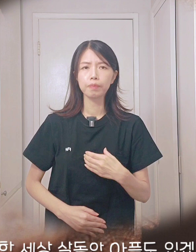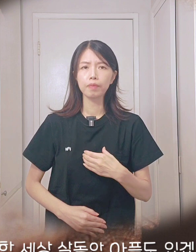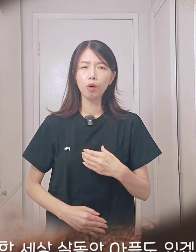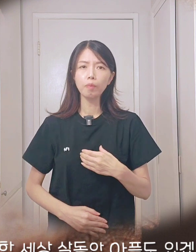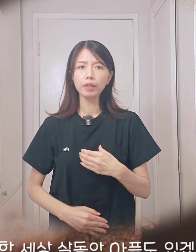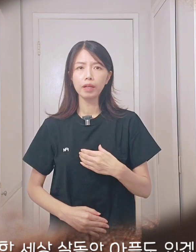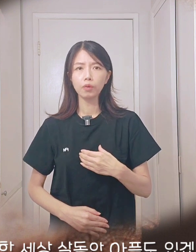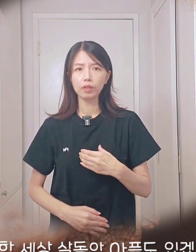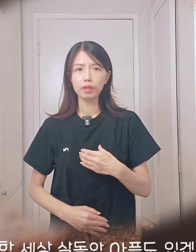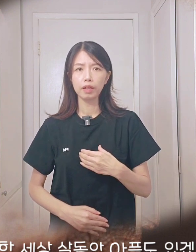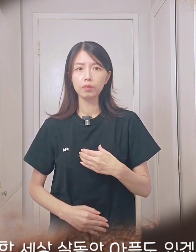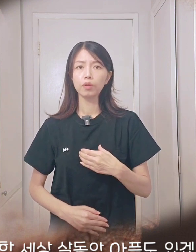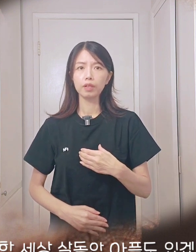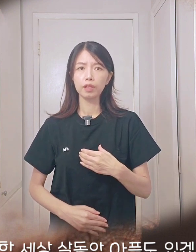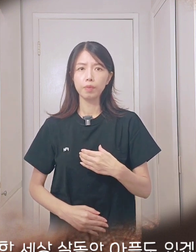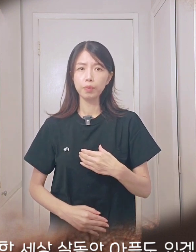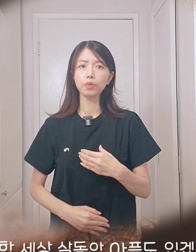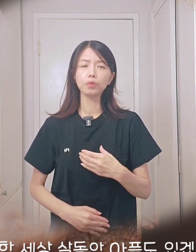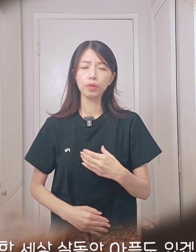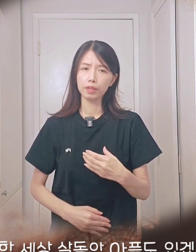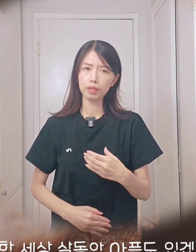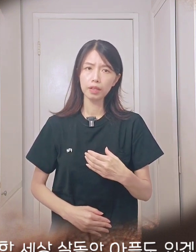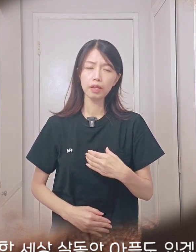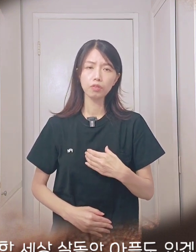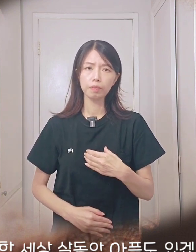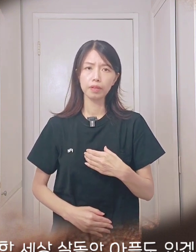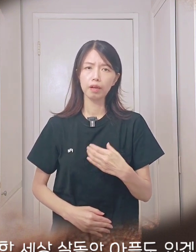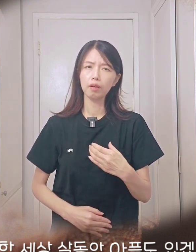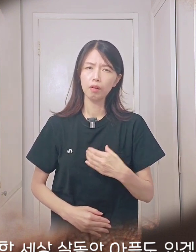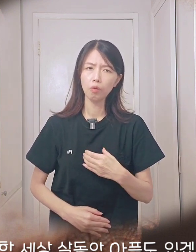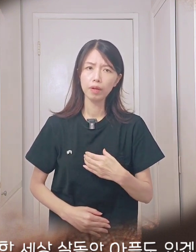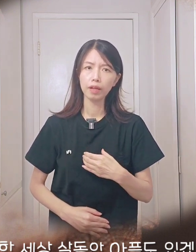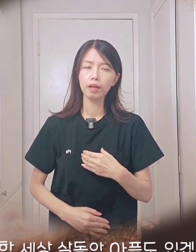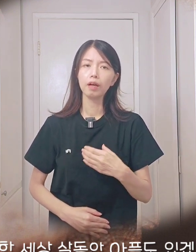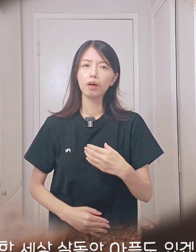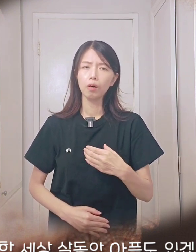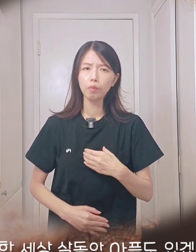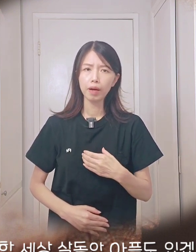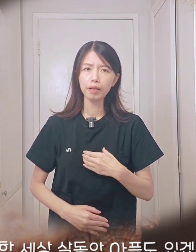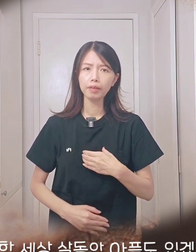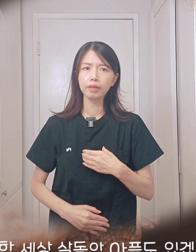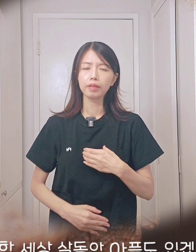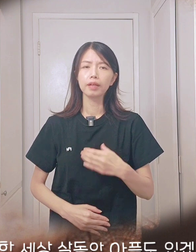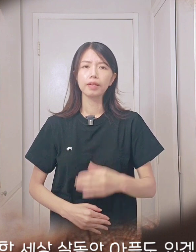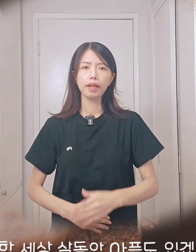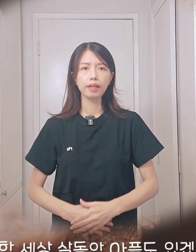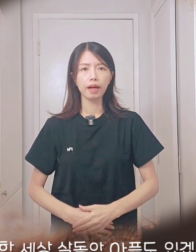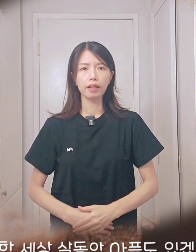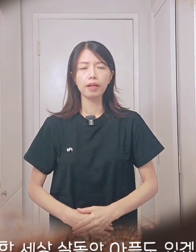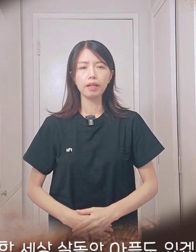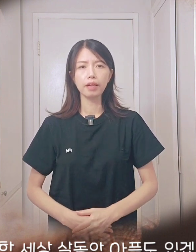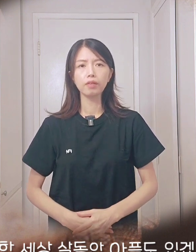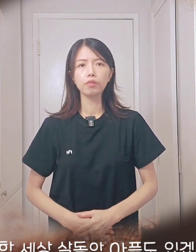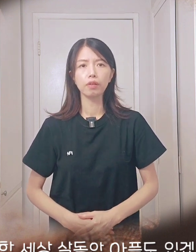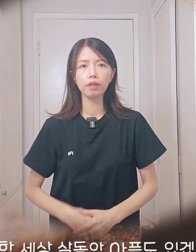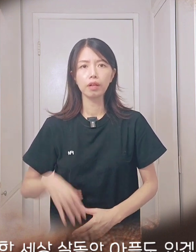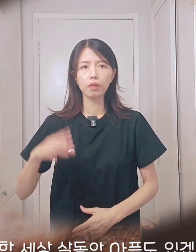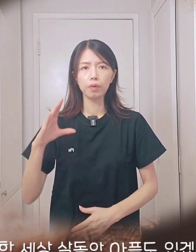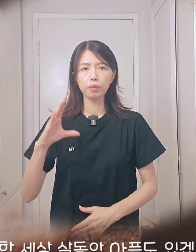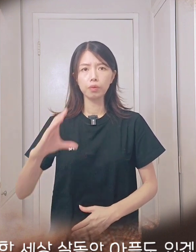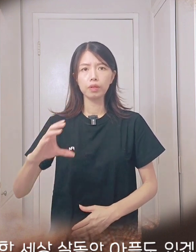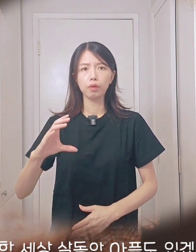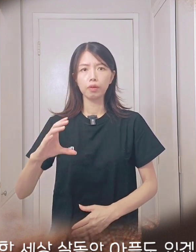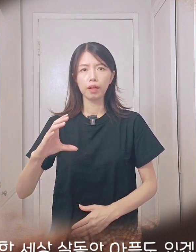되는데 험하다라고 하는 대수어이기 때문에 표정도 같이 해주시면 돼요. 험하다, 험한 세상. 세상